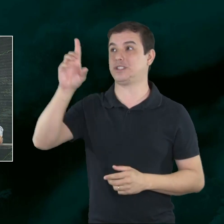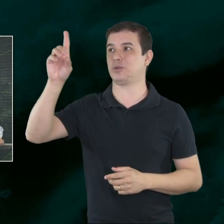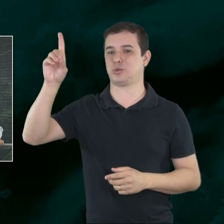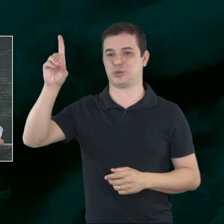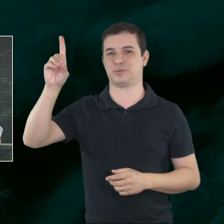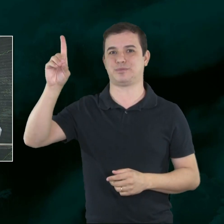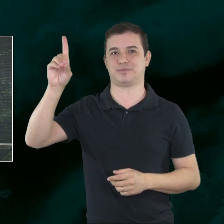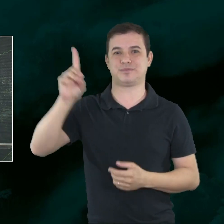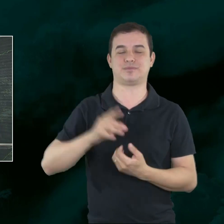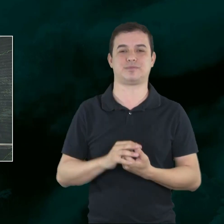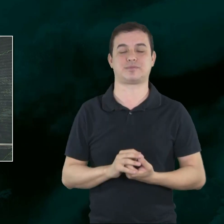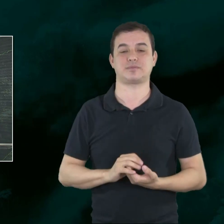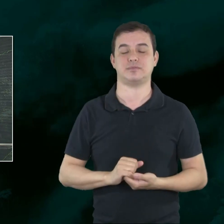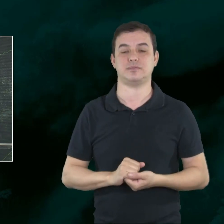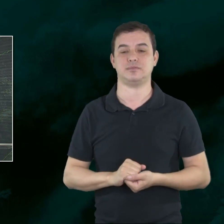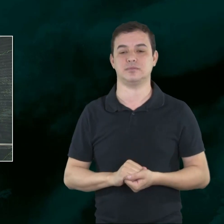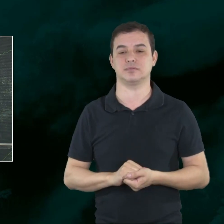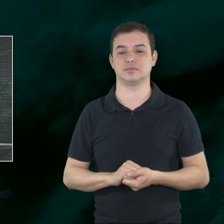E